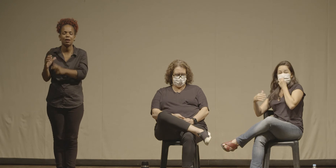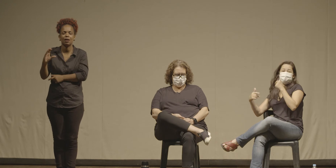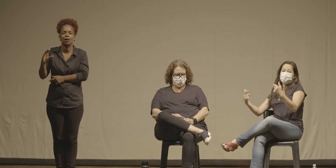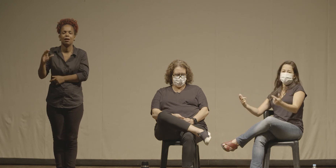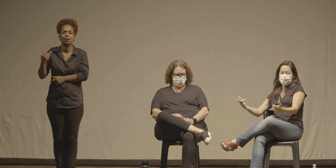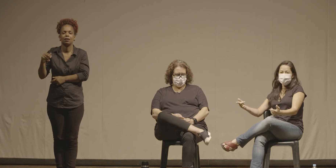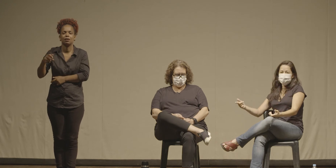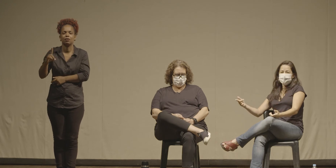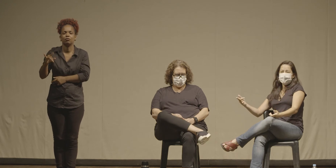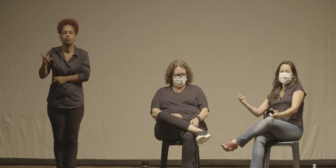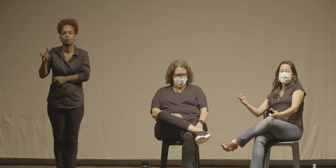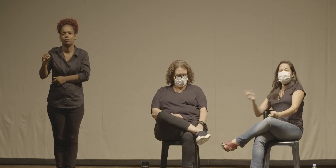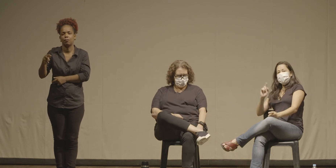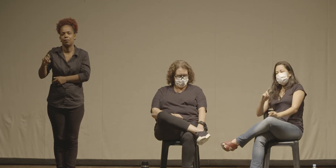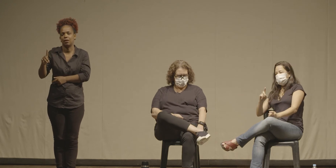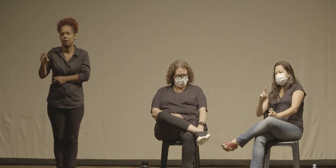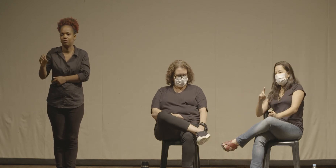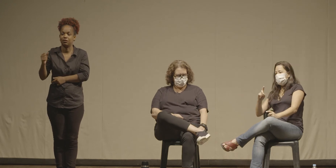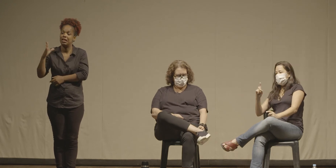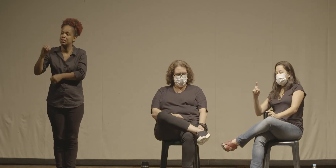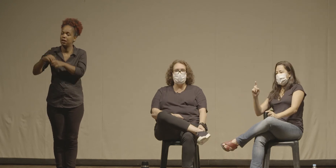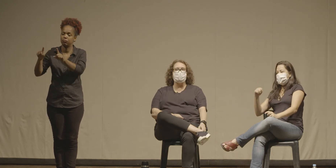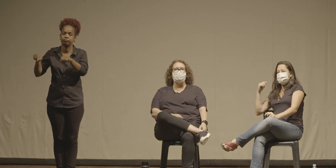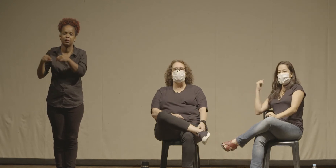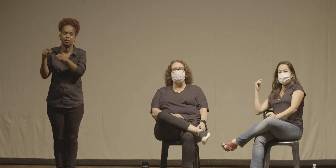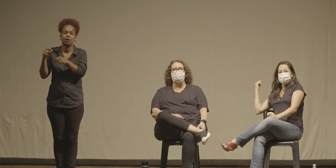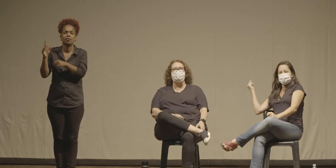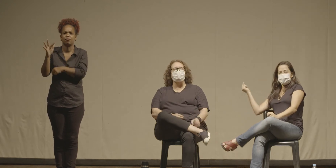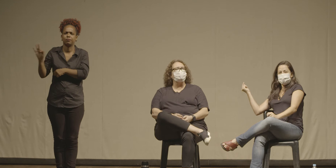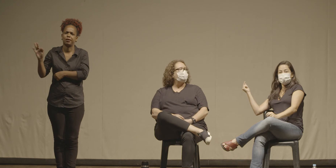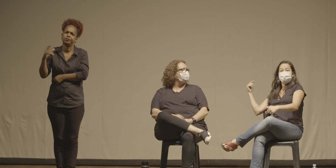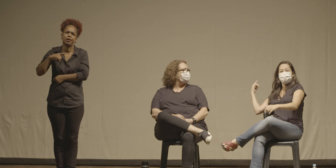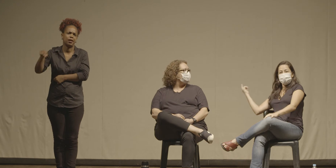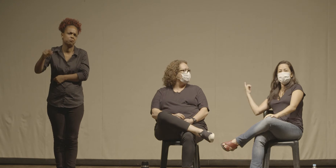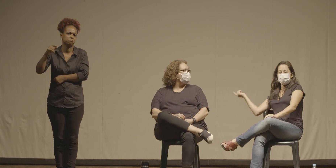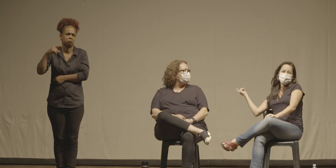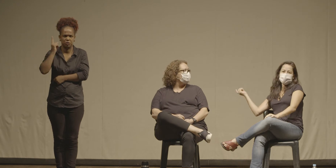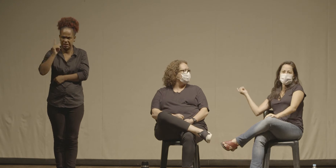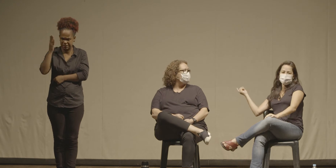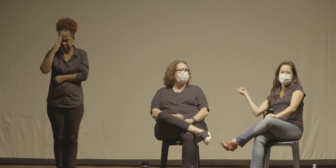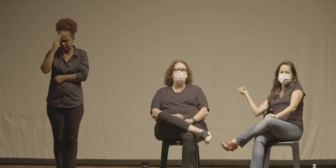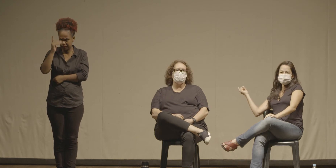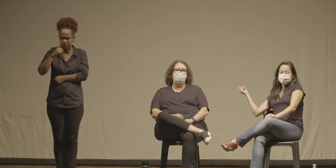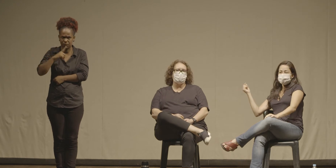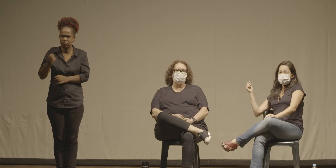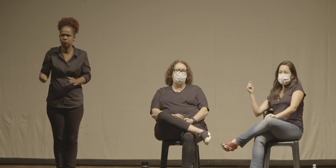teatro de uma faculdade, vislumbrou que ele chegaria à marca de sucesso de um filme de